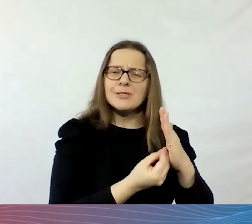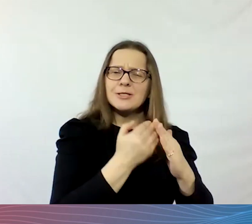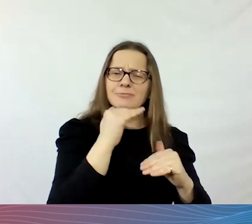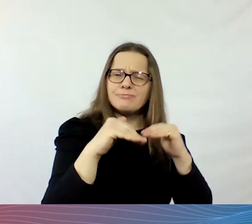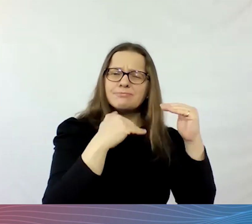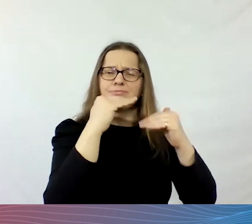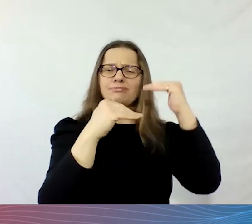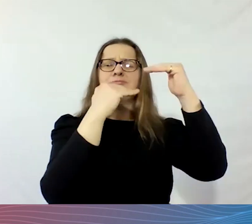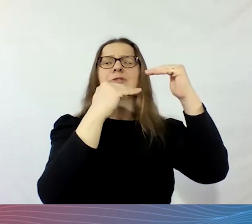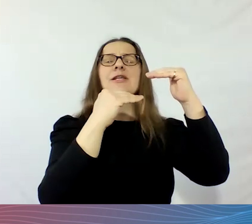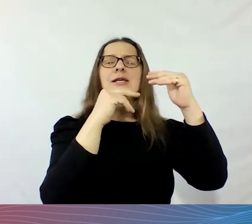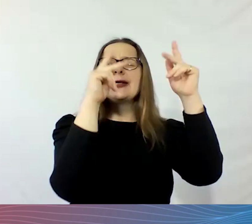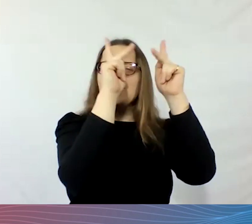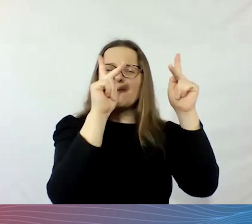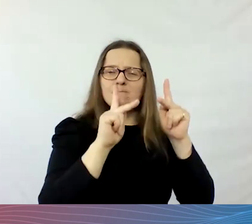paz.